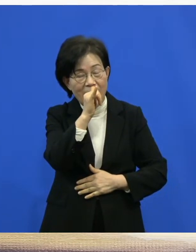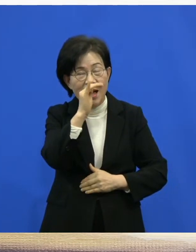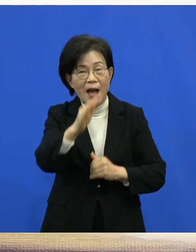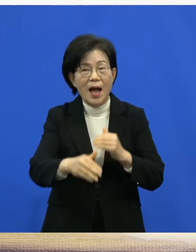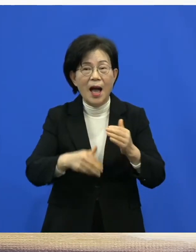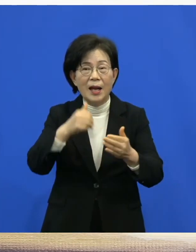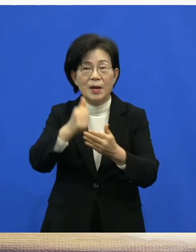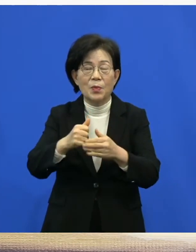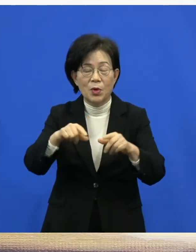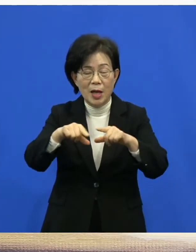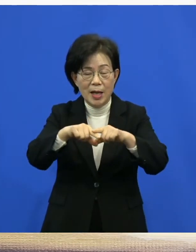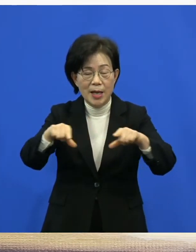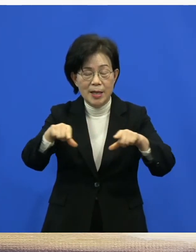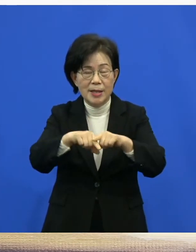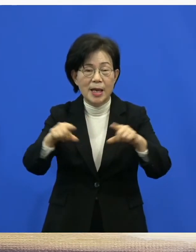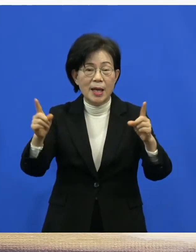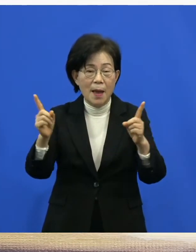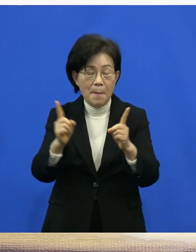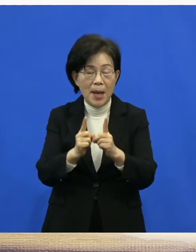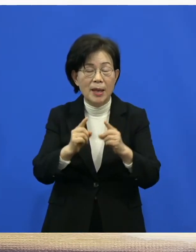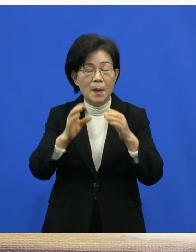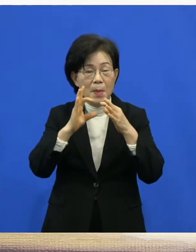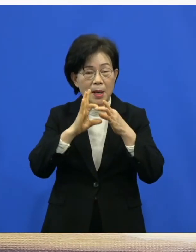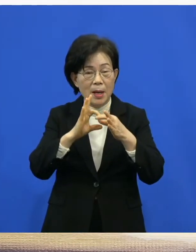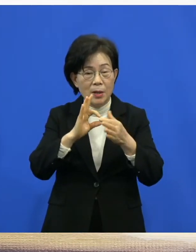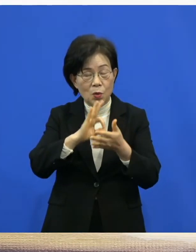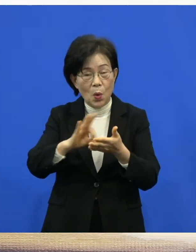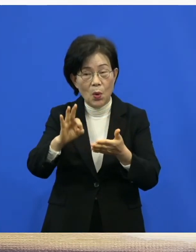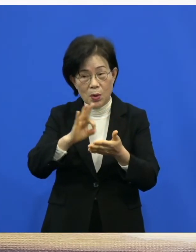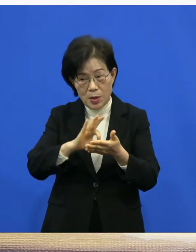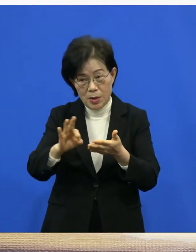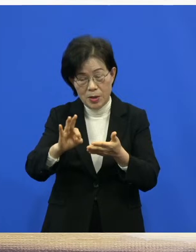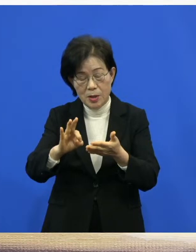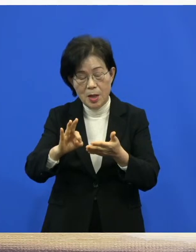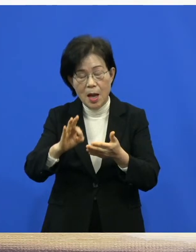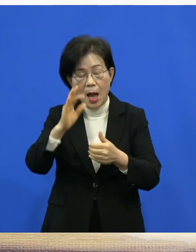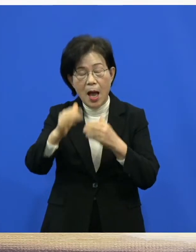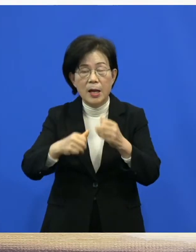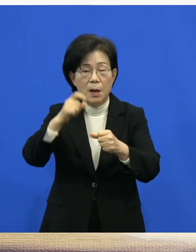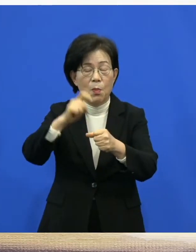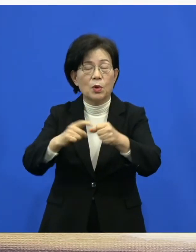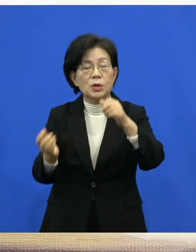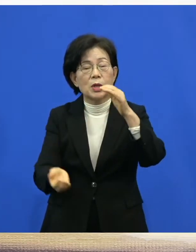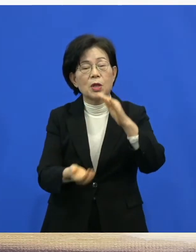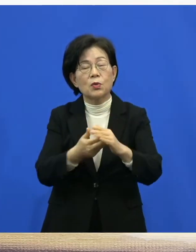하나님은 우리의 일상의 만남을 사용하셔서 당신의 목적을 이루고 가십니다.